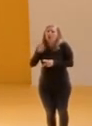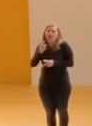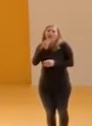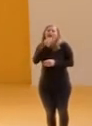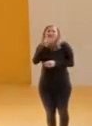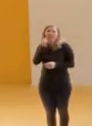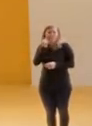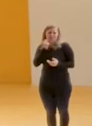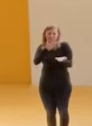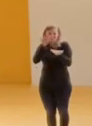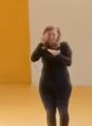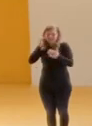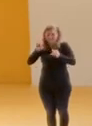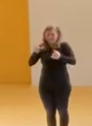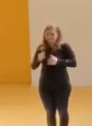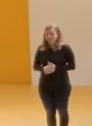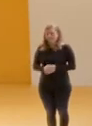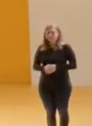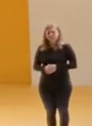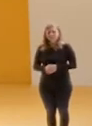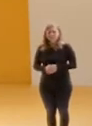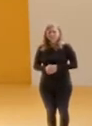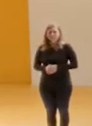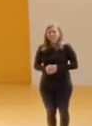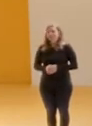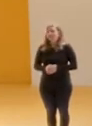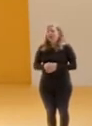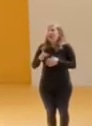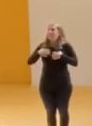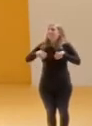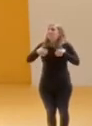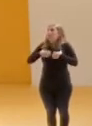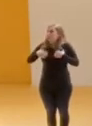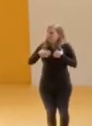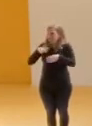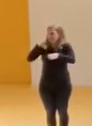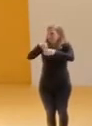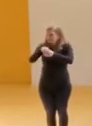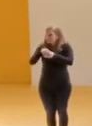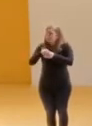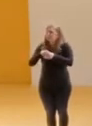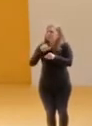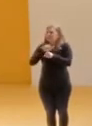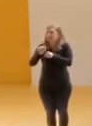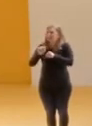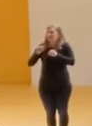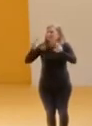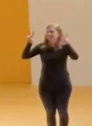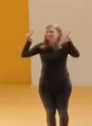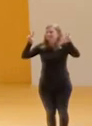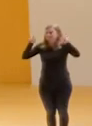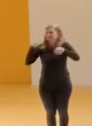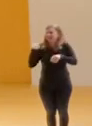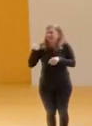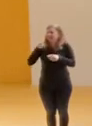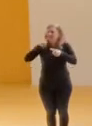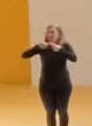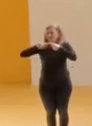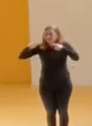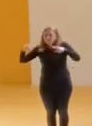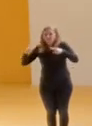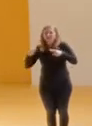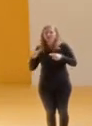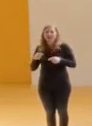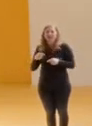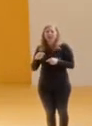jadł wy biologii jest coś takiego jak optymal for agent teorii i